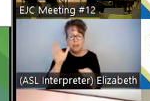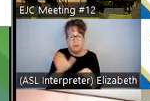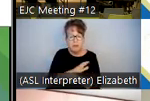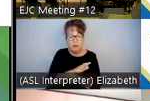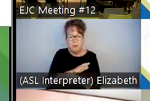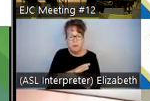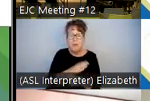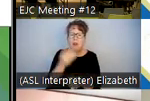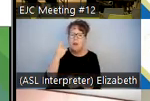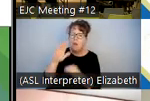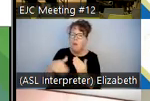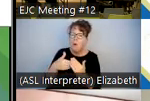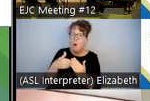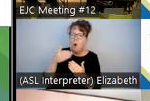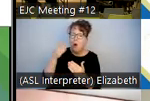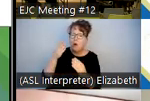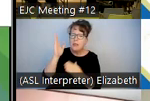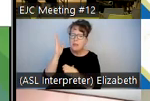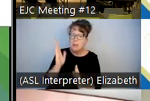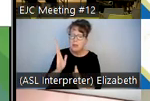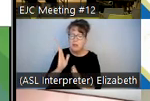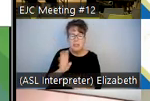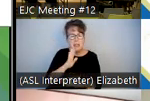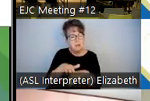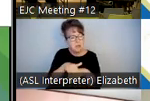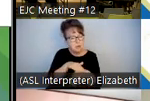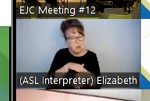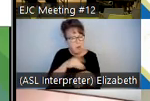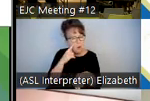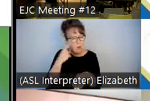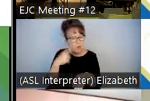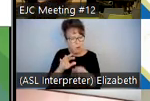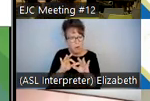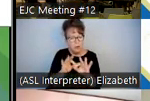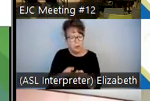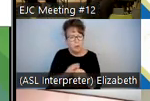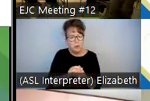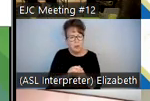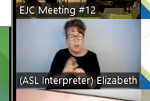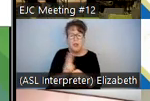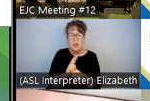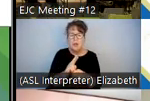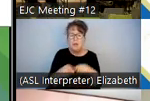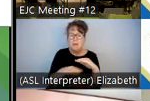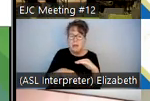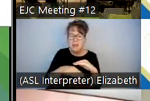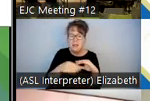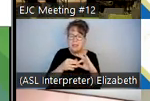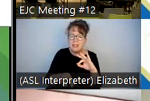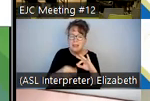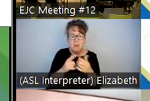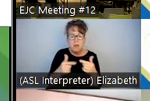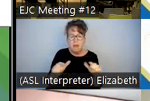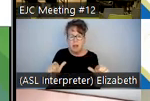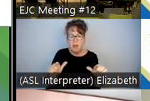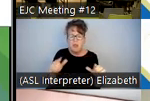micrófono para poderlos escuchar en eh nuestras salas virtuales y a todos los que hablen por favor hablen de